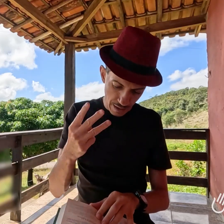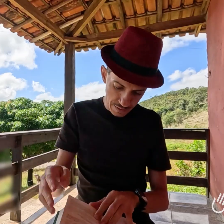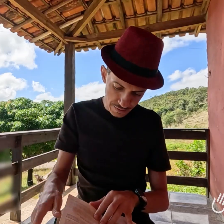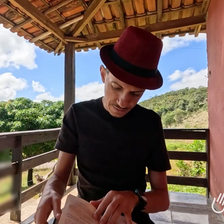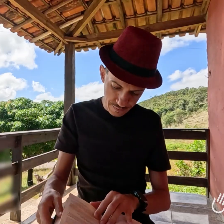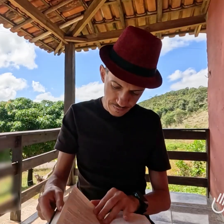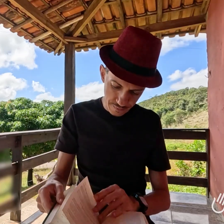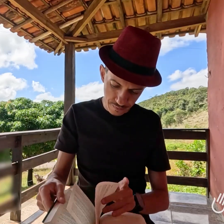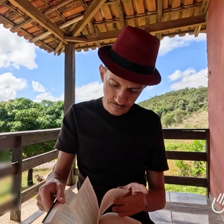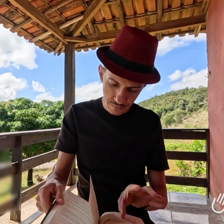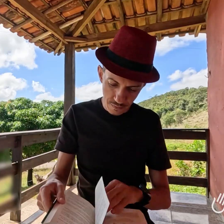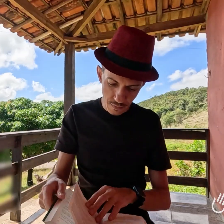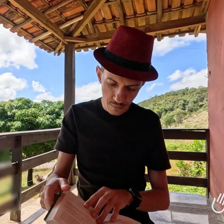No capítulo 3